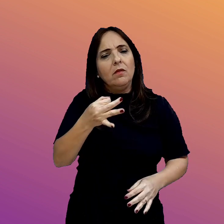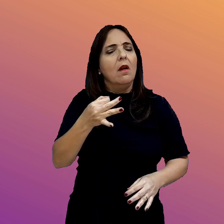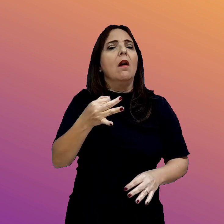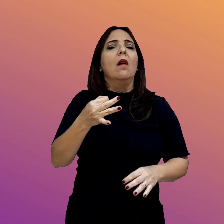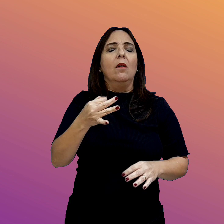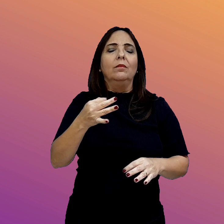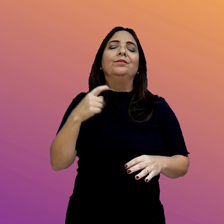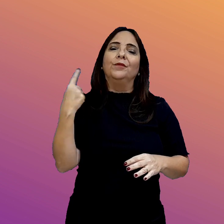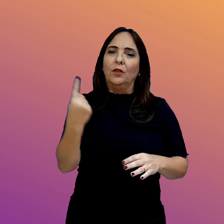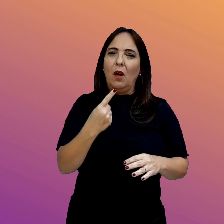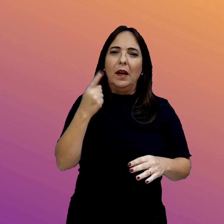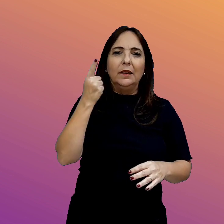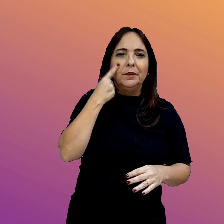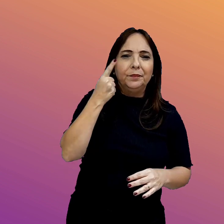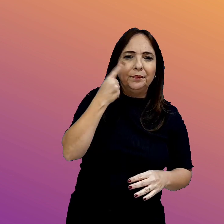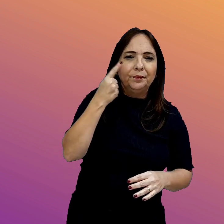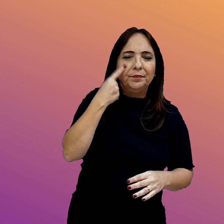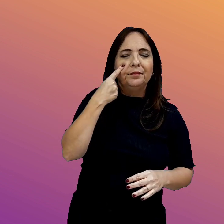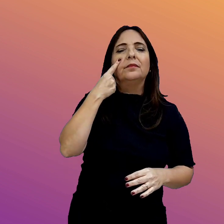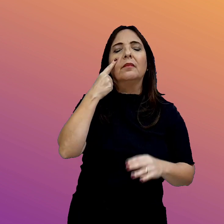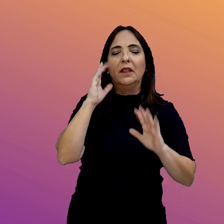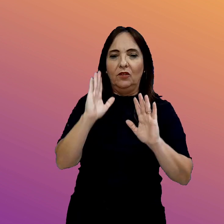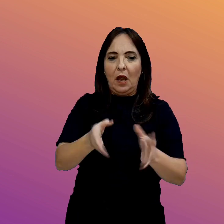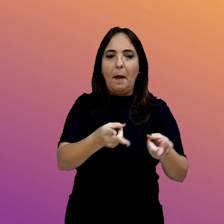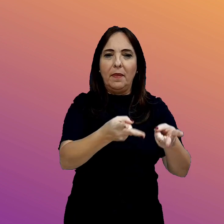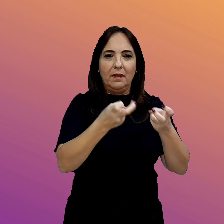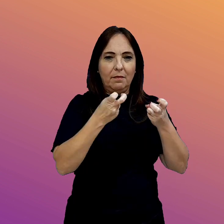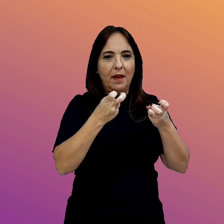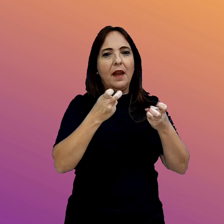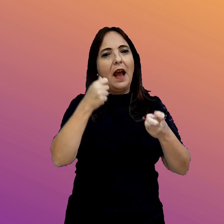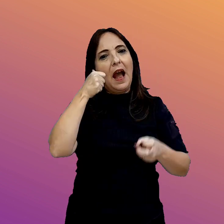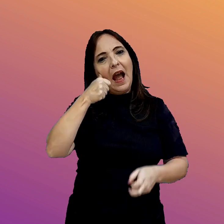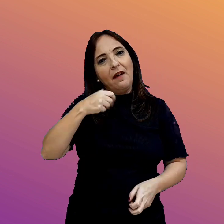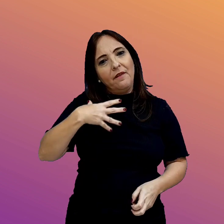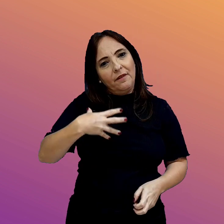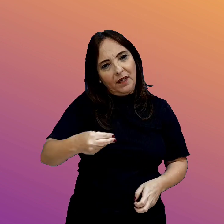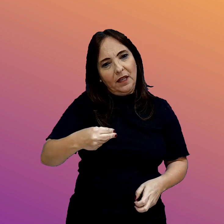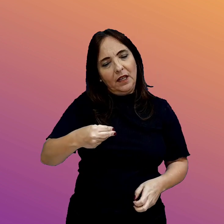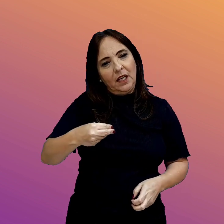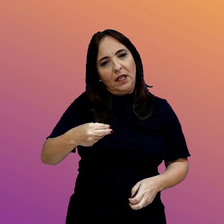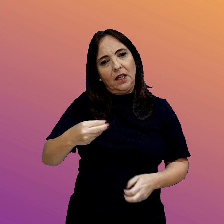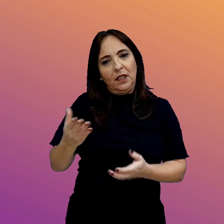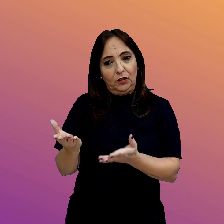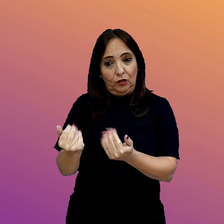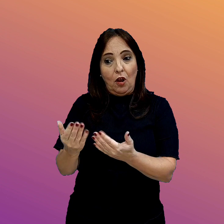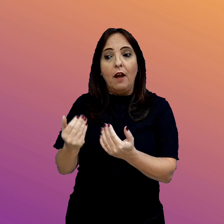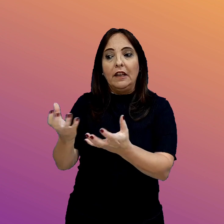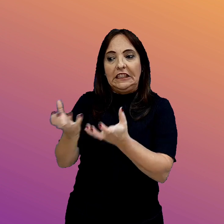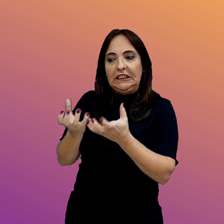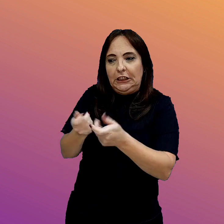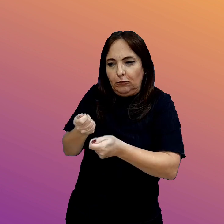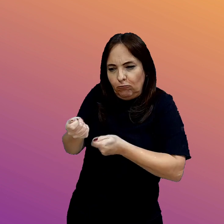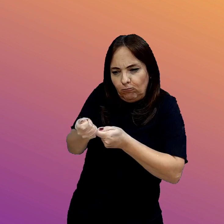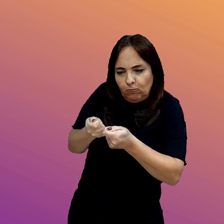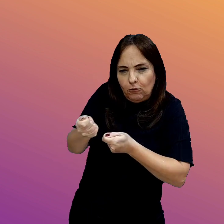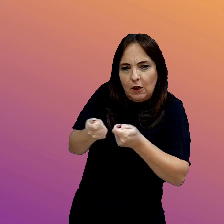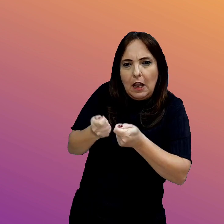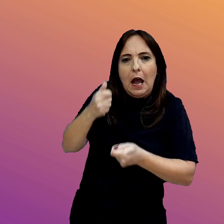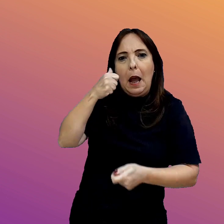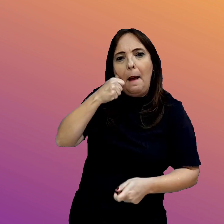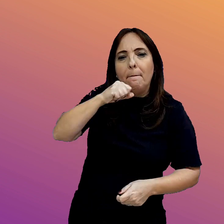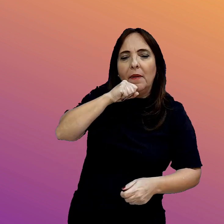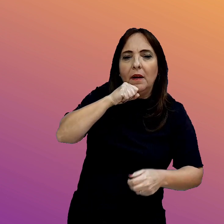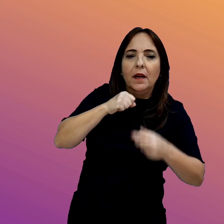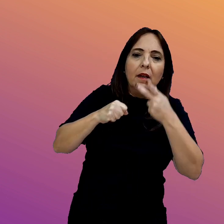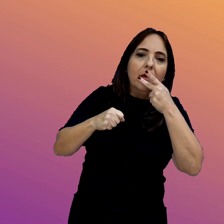isso bastante, né? Principalmente com a nossa filha mais nova, que queria manipular um e o outro, e aí teve uma hora que ela